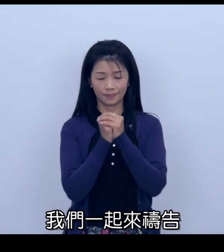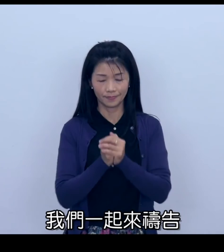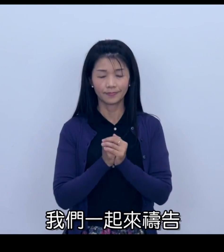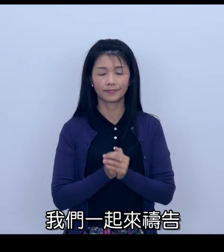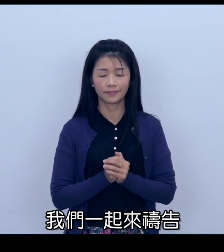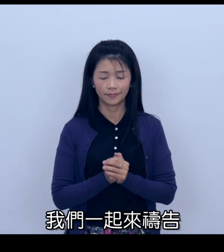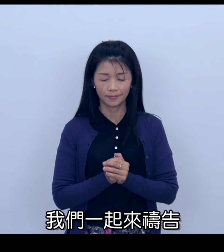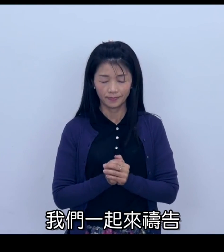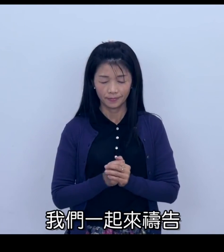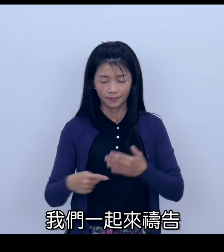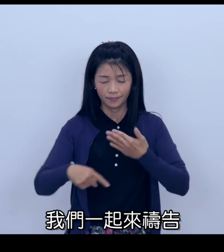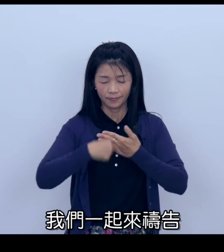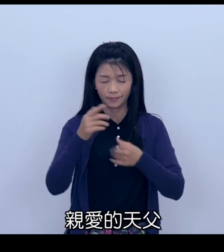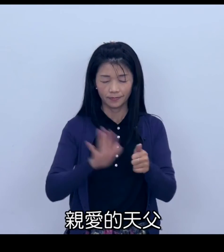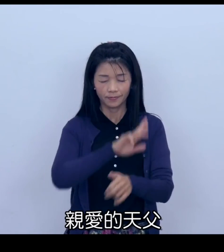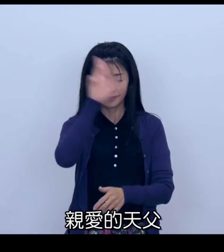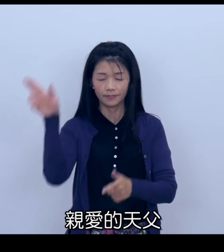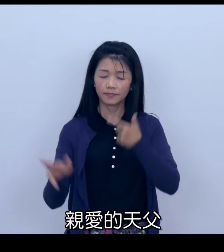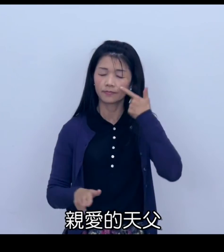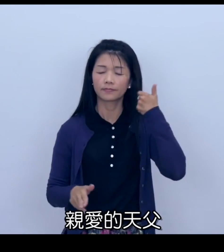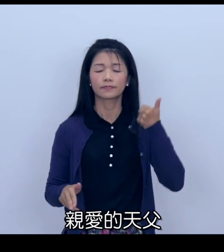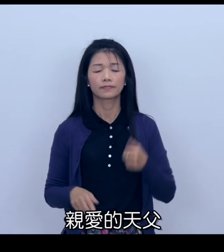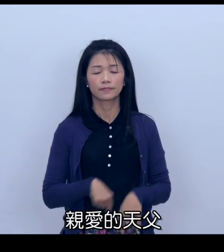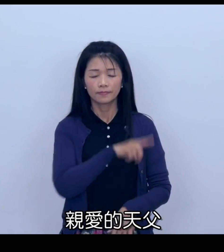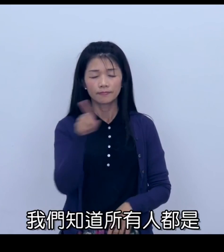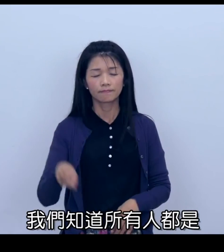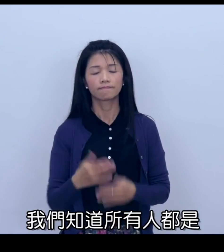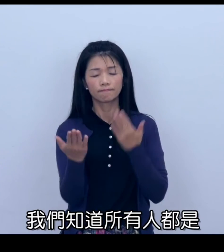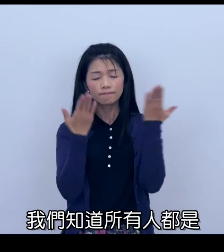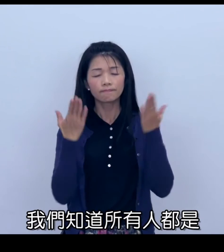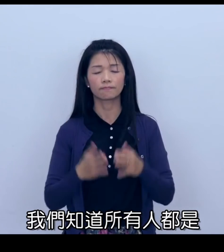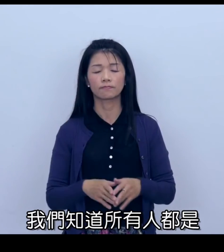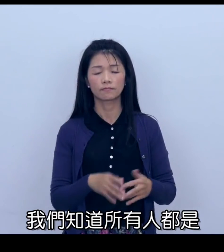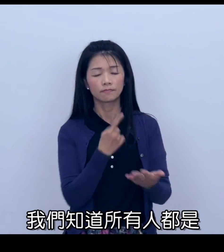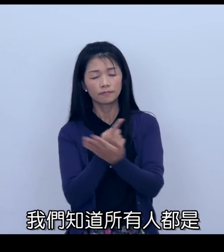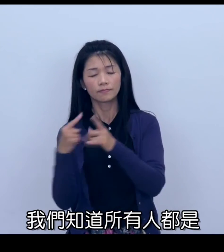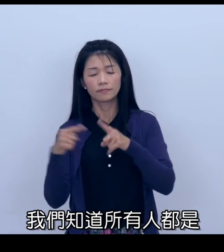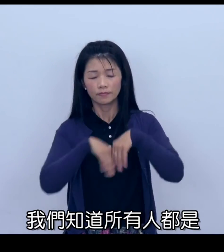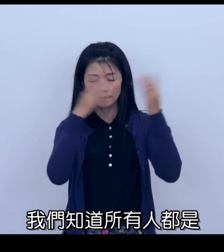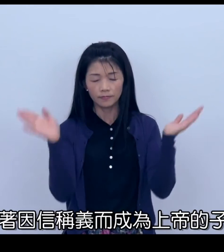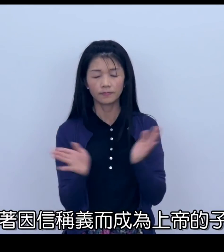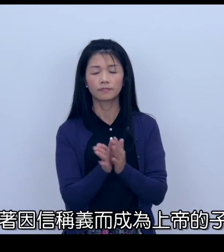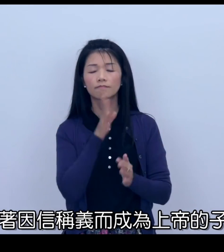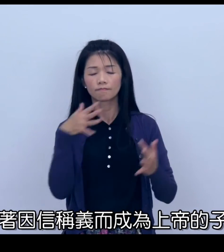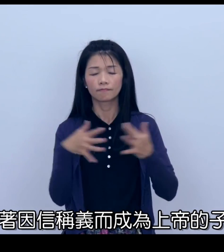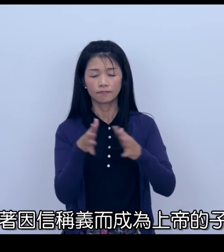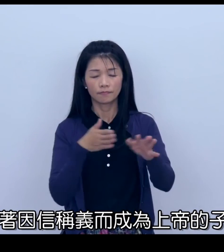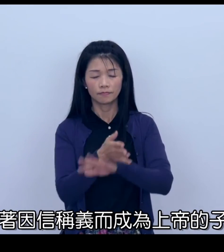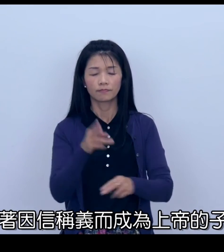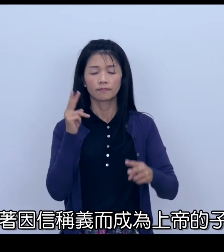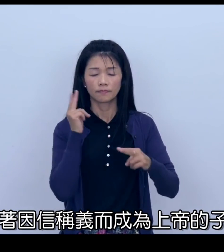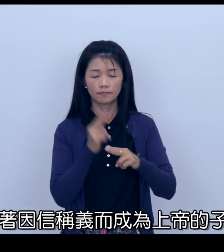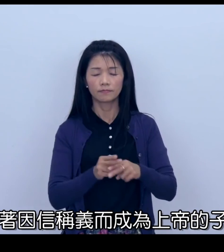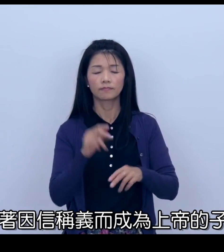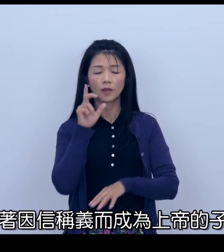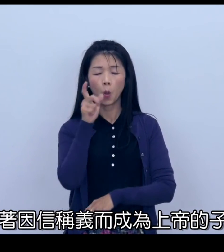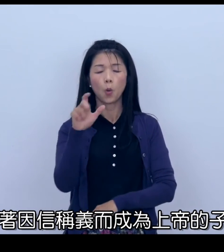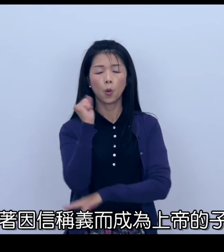来祷告。亲爱的天父，我们知道所有人都是借着因信称义而成